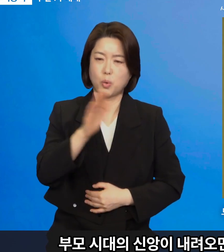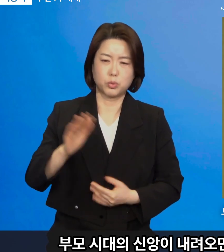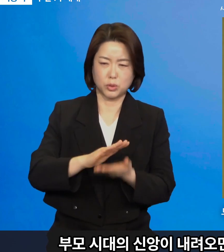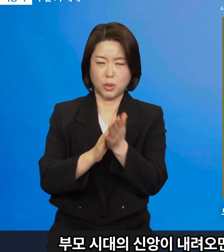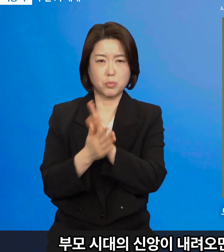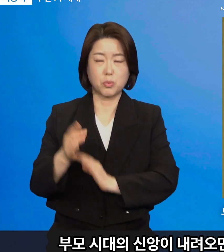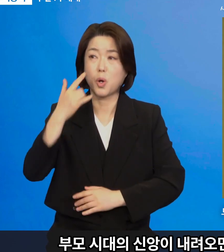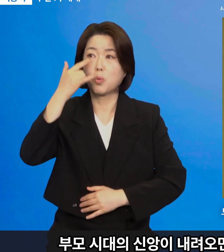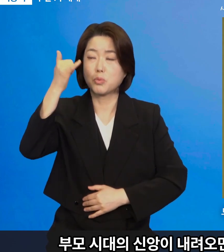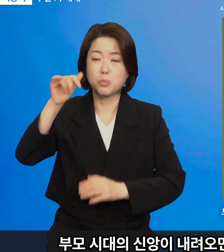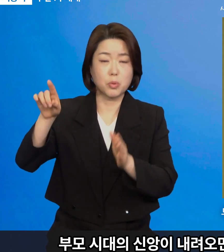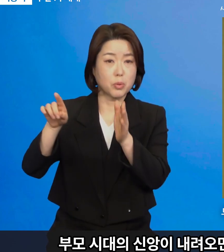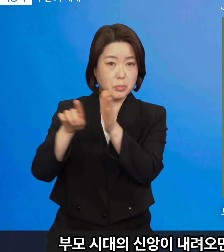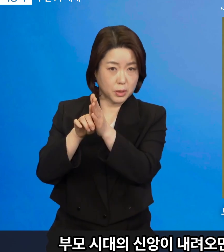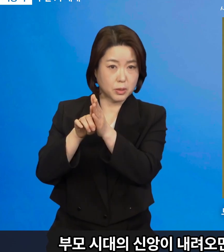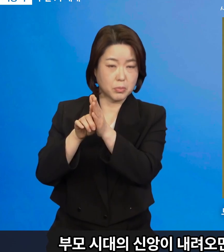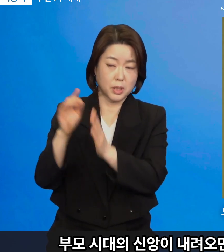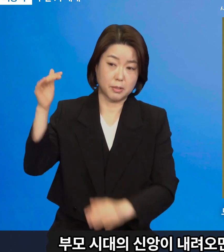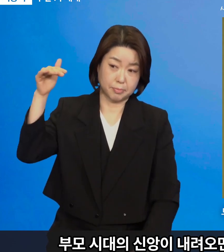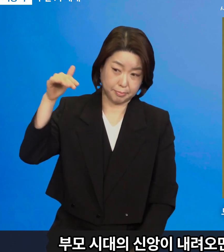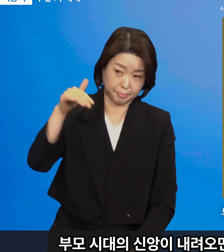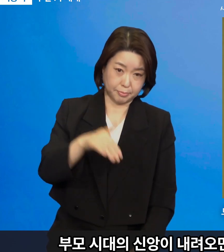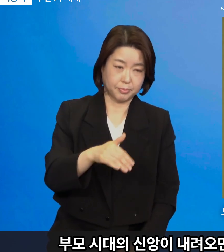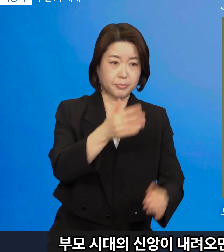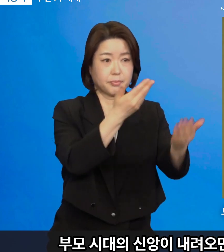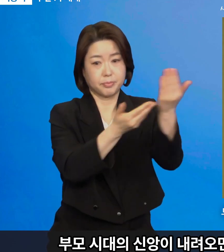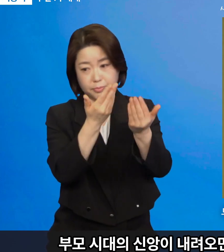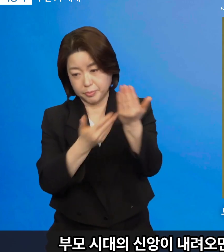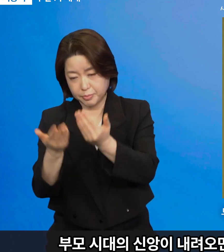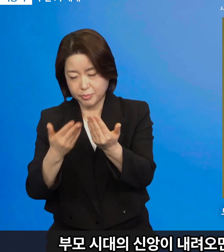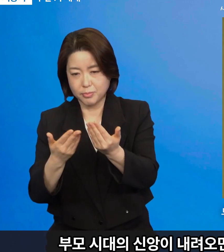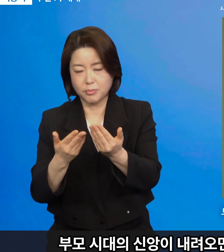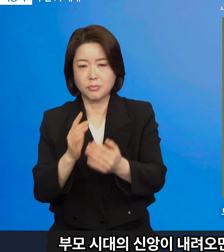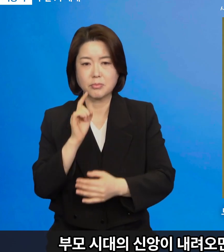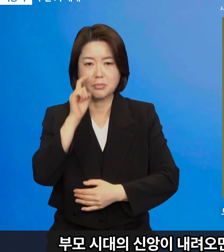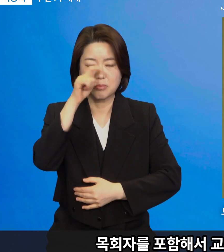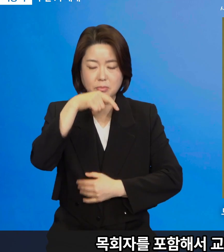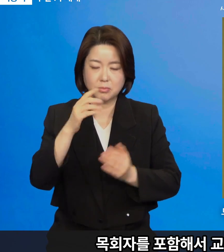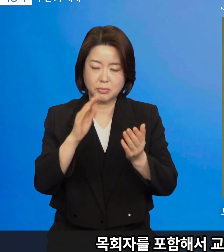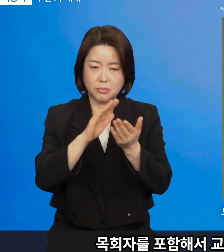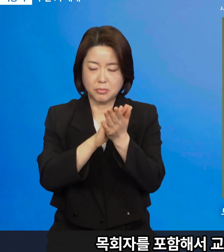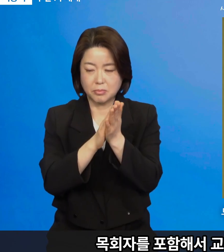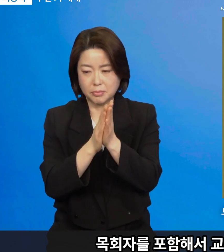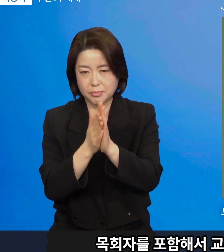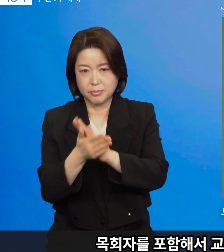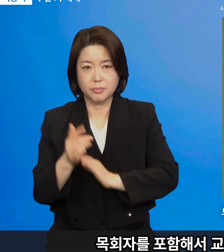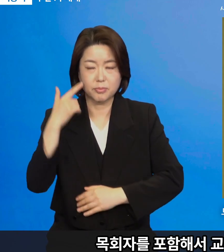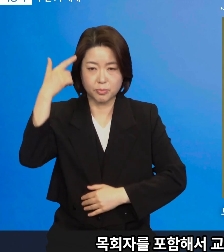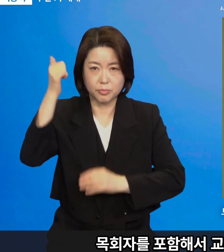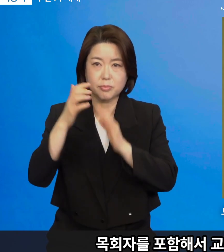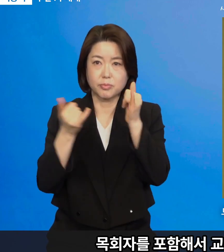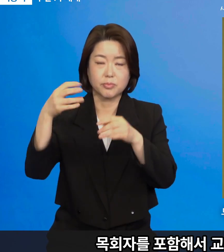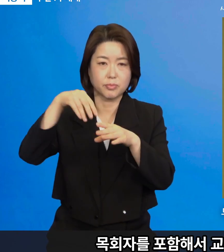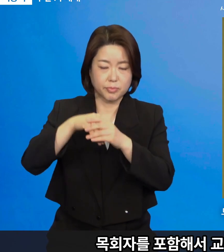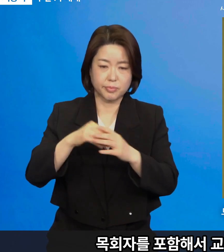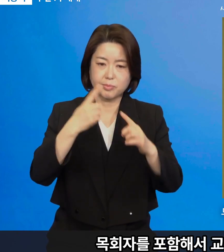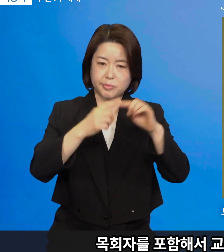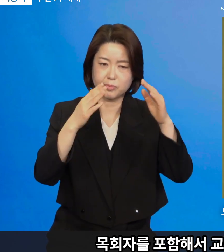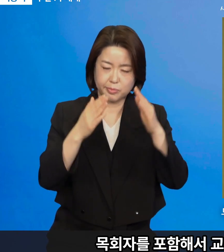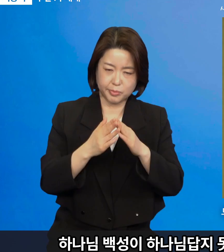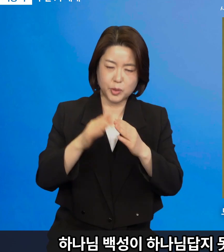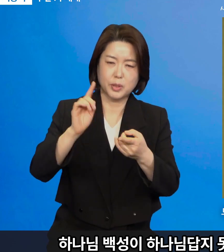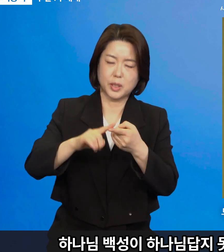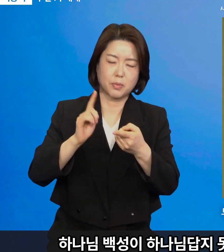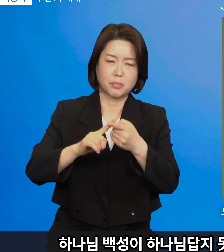부모 시대의 신앙이 내려오면서 점점 변질되어 간 거죠. 목회자를 포함해서 교회가 교회되지